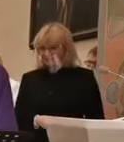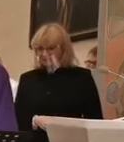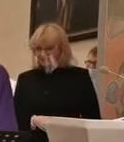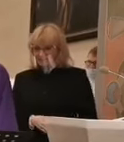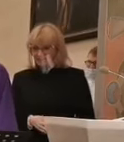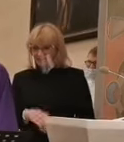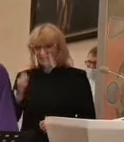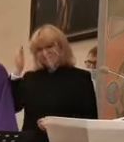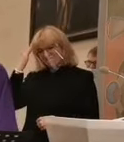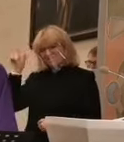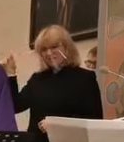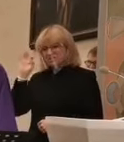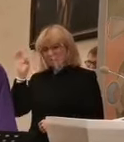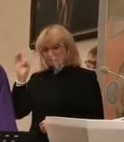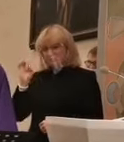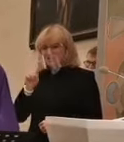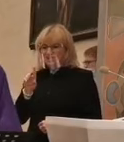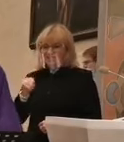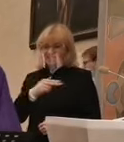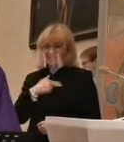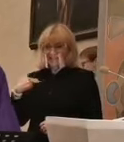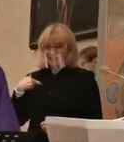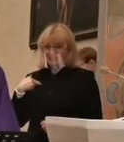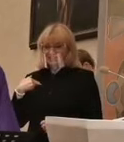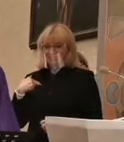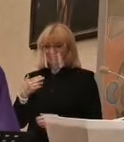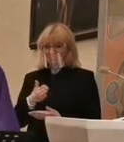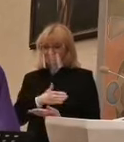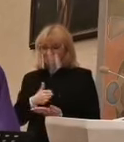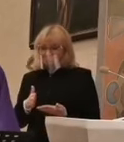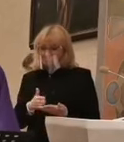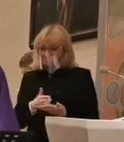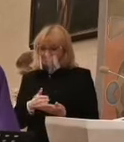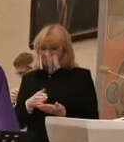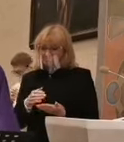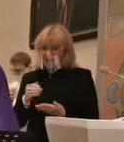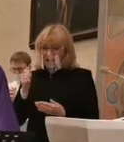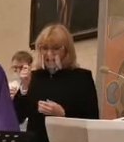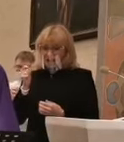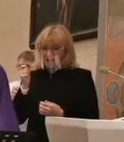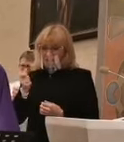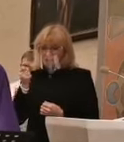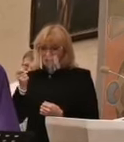Sapete bene che nel nostro apostolato ci sono persone